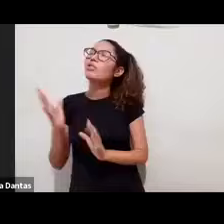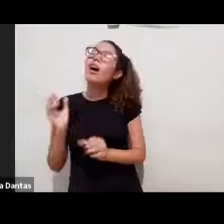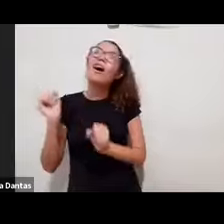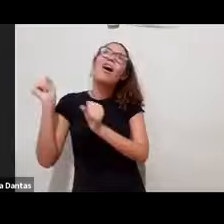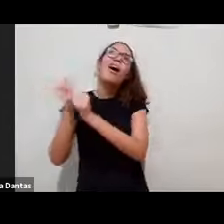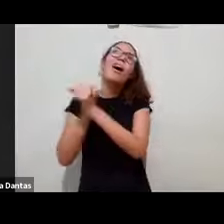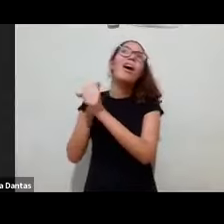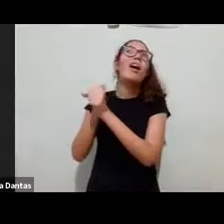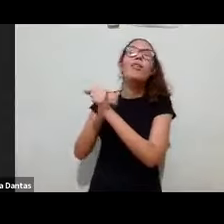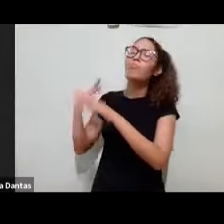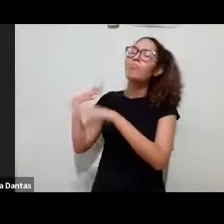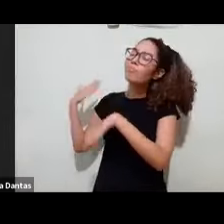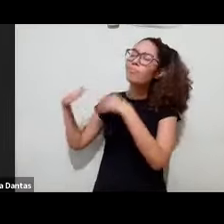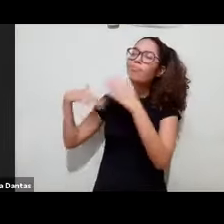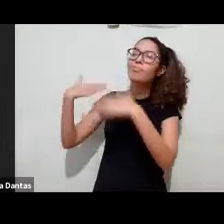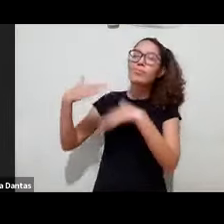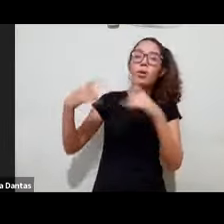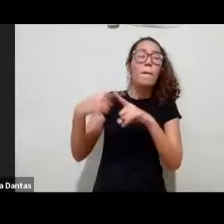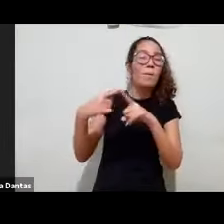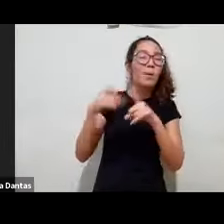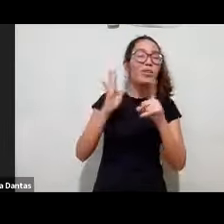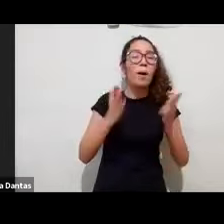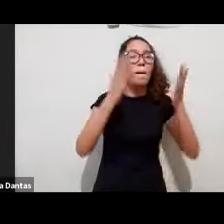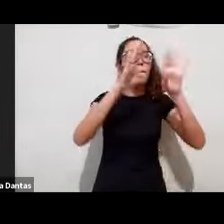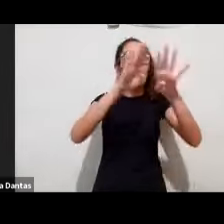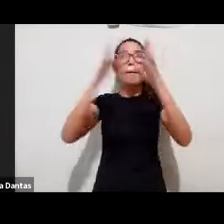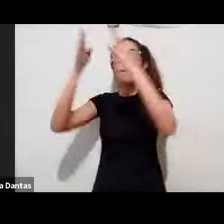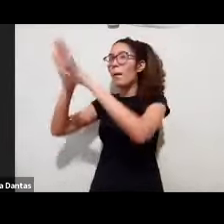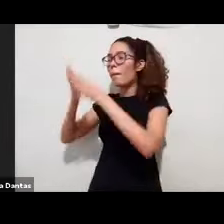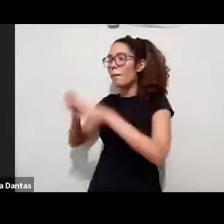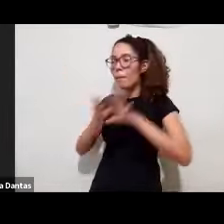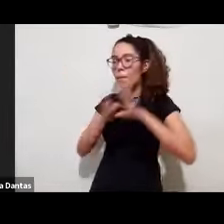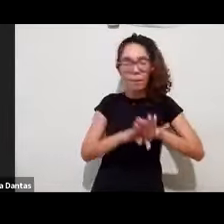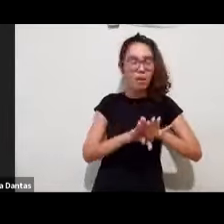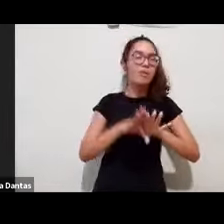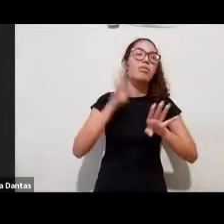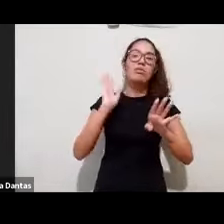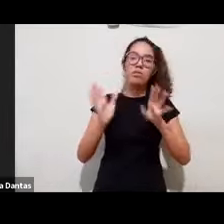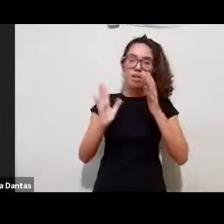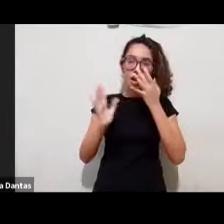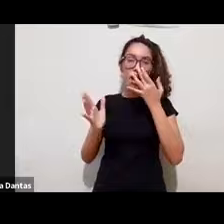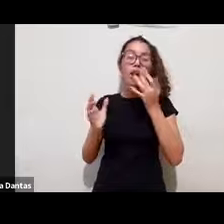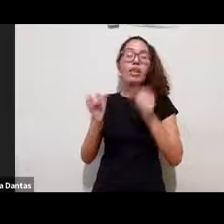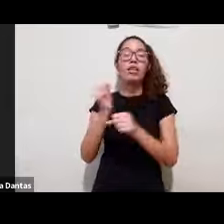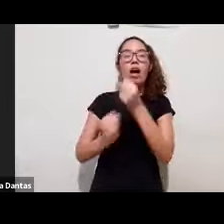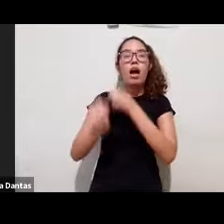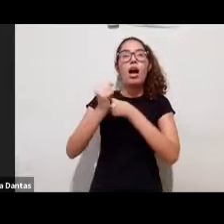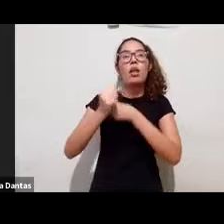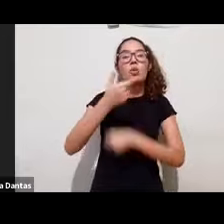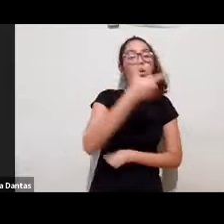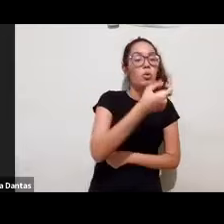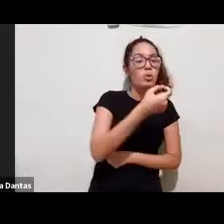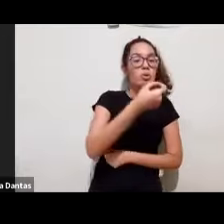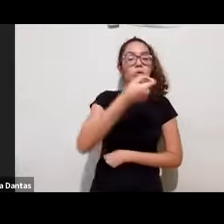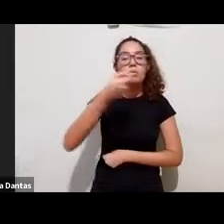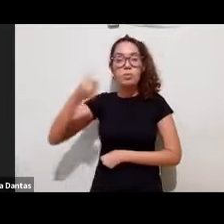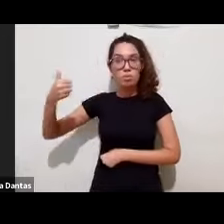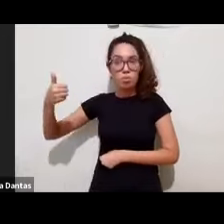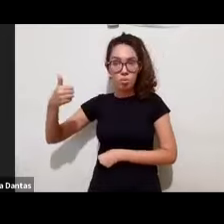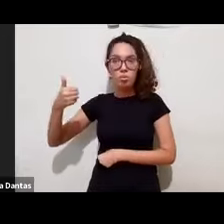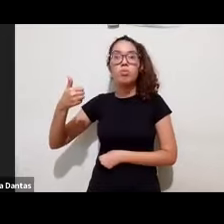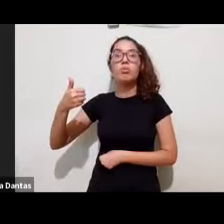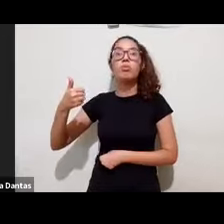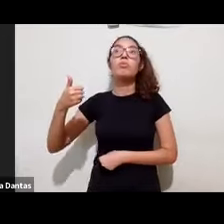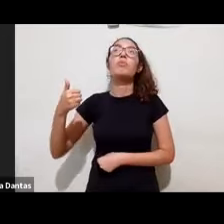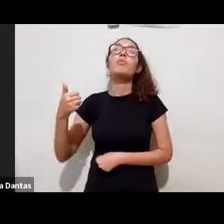fechamento dos manicômios, né, culminando com a lei federal, né, em 2001, a lei 10.216, né, já vinha